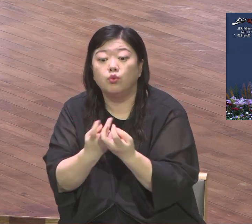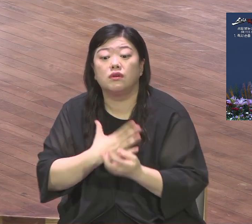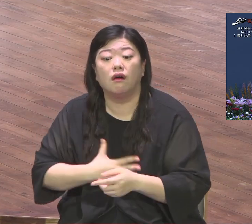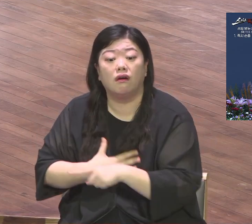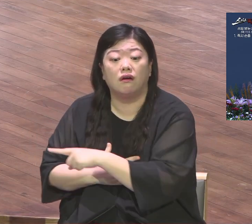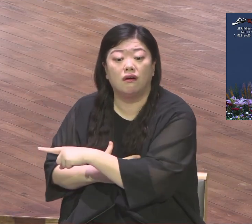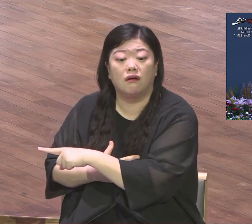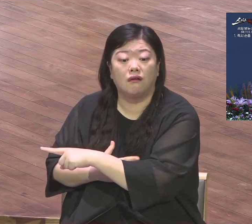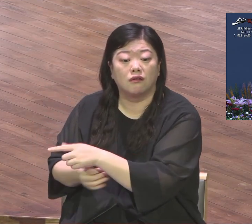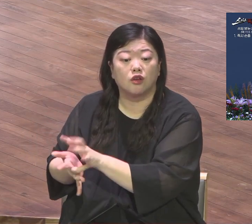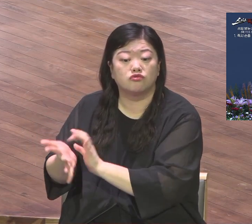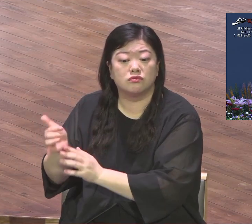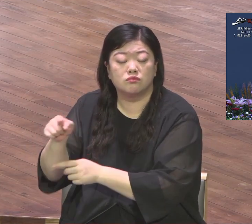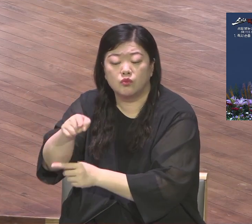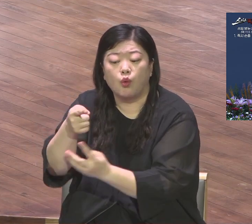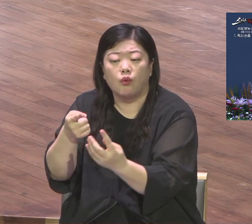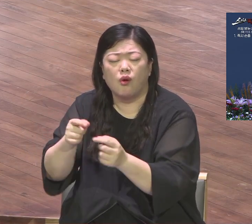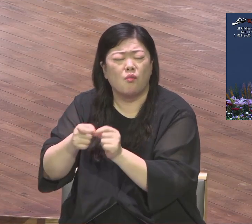아니에요.